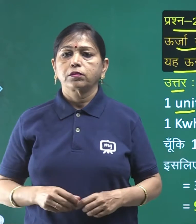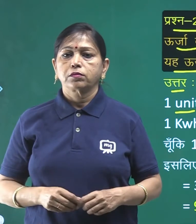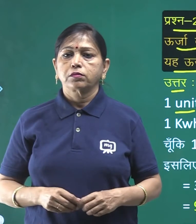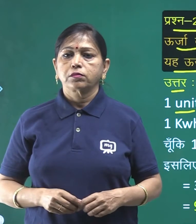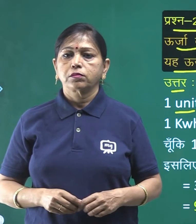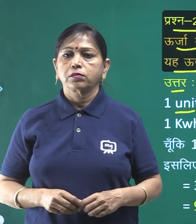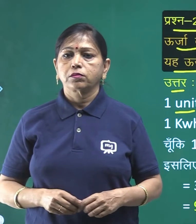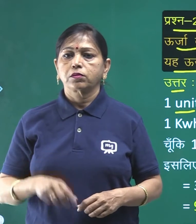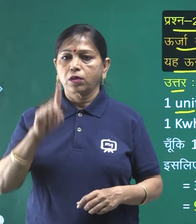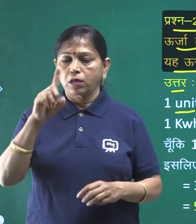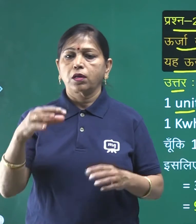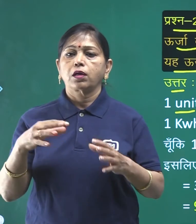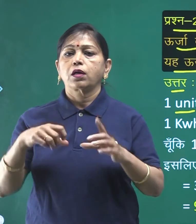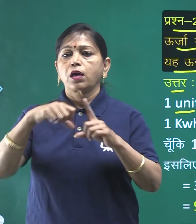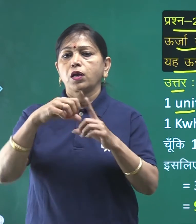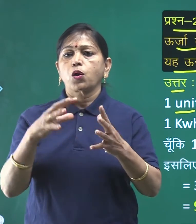1 किलोवाट घंटा।